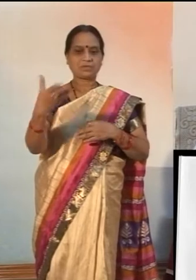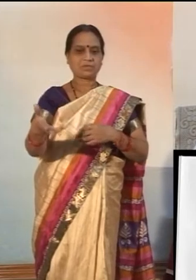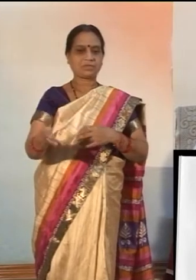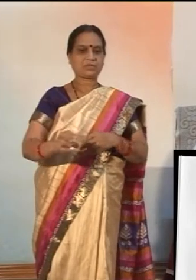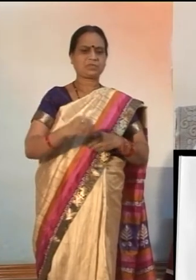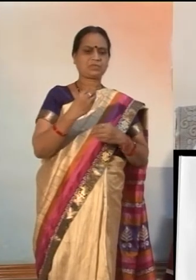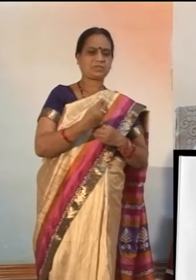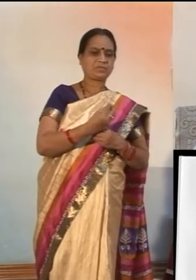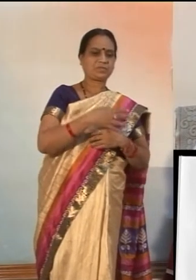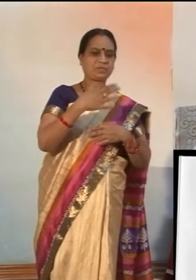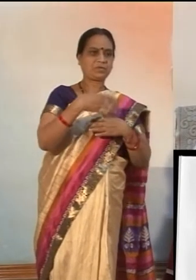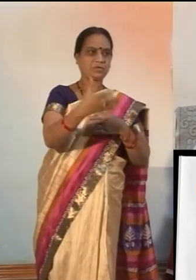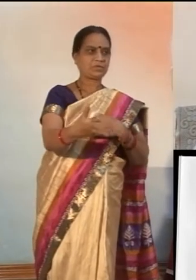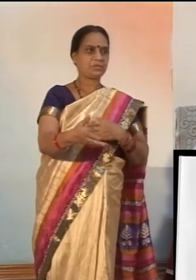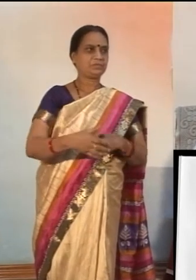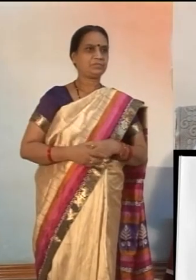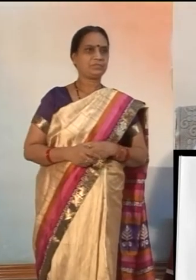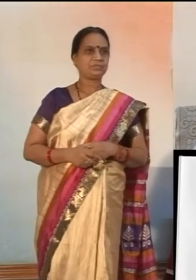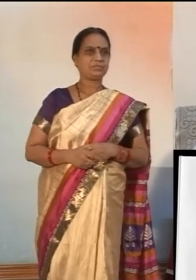कोई कुछ कहता है,